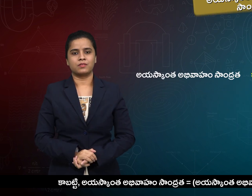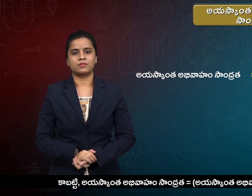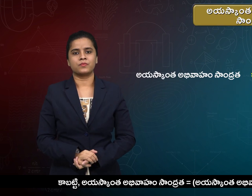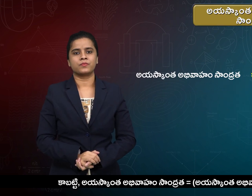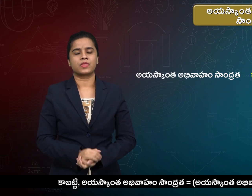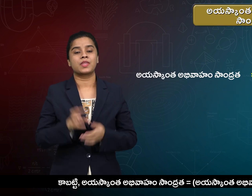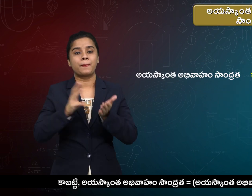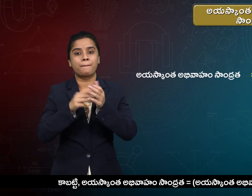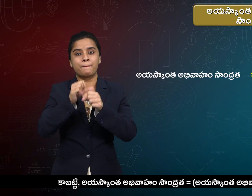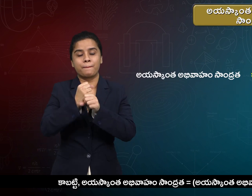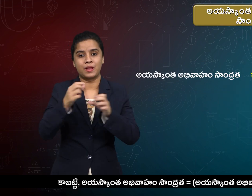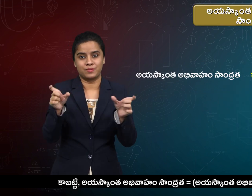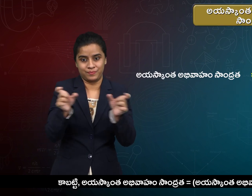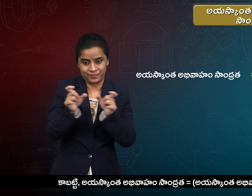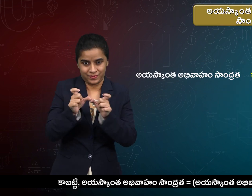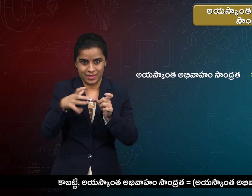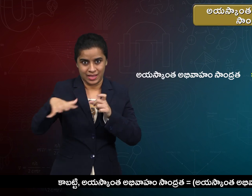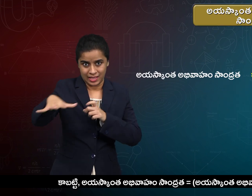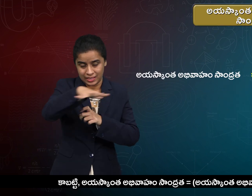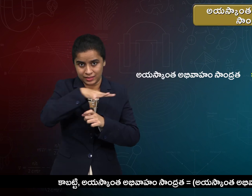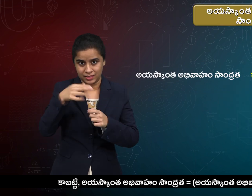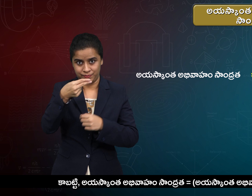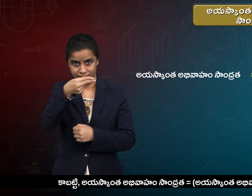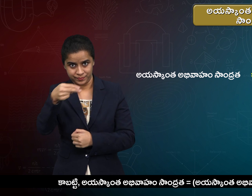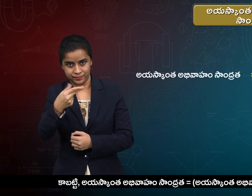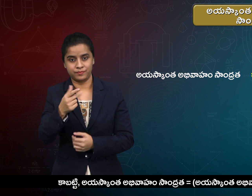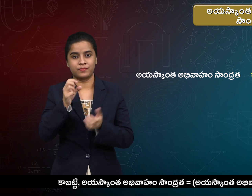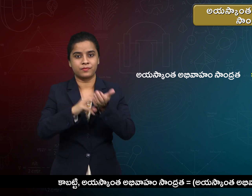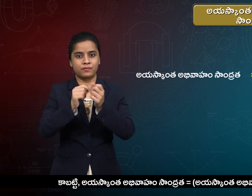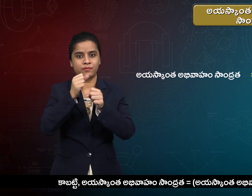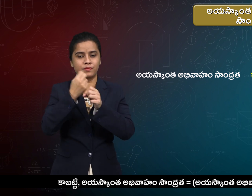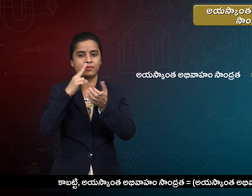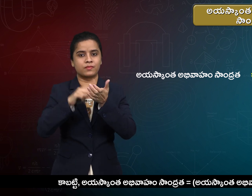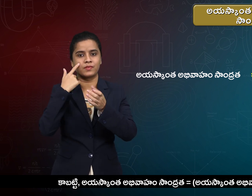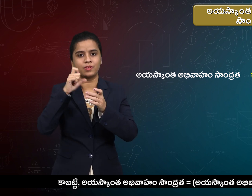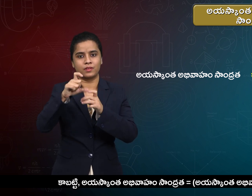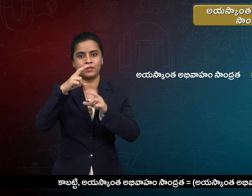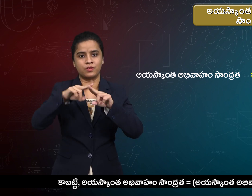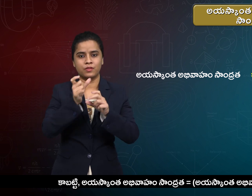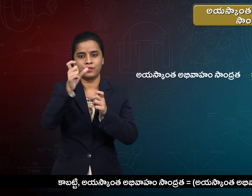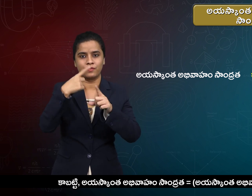కాబట్టి అయస్కాంత అభివాహం సాంద్రత = అయస్కాంత అభివాహం బై ప్రాంతం.